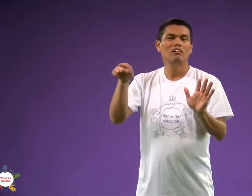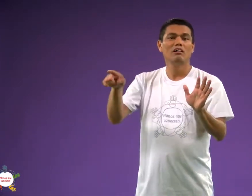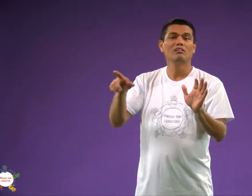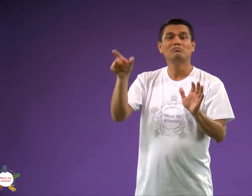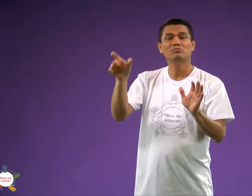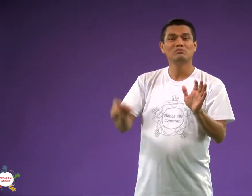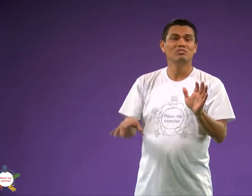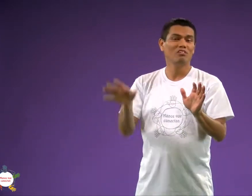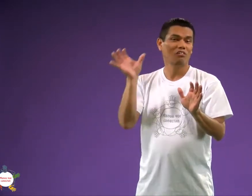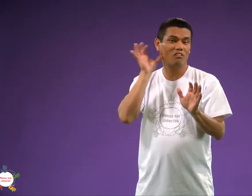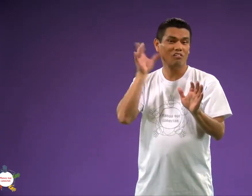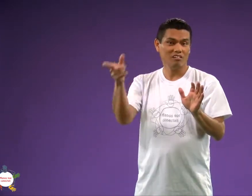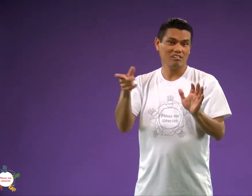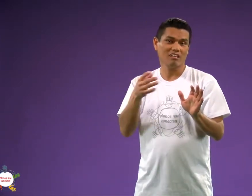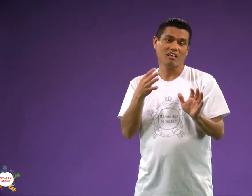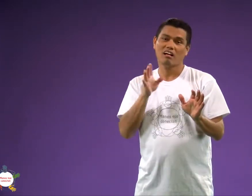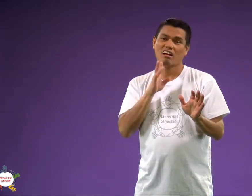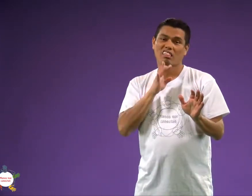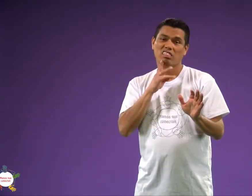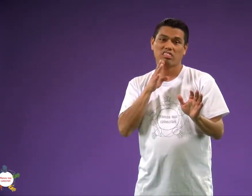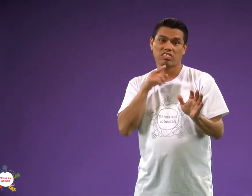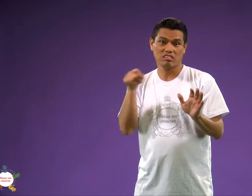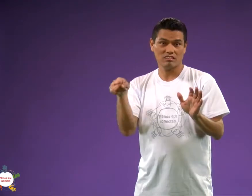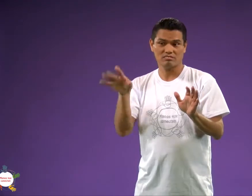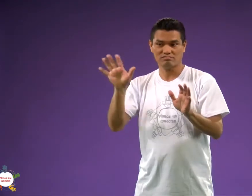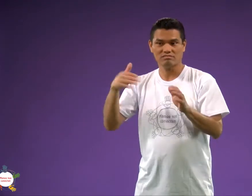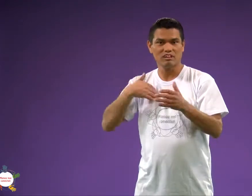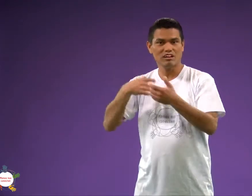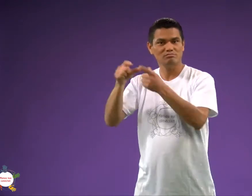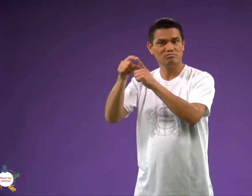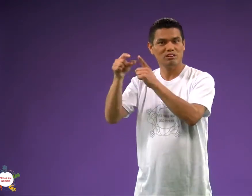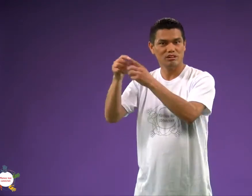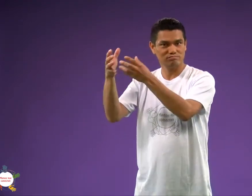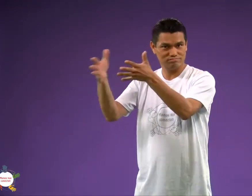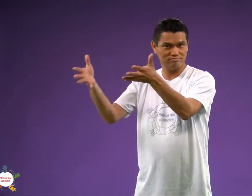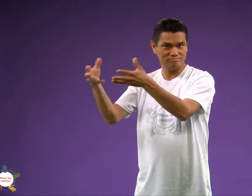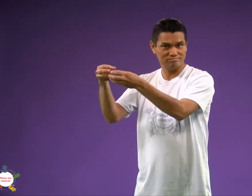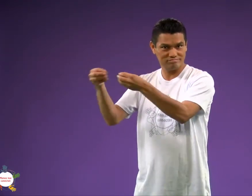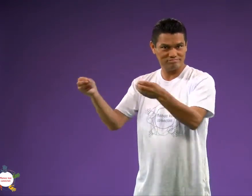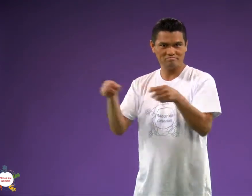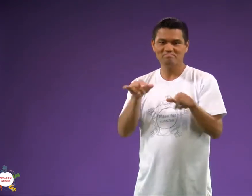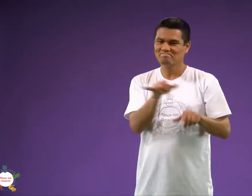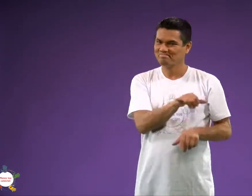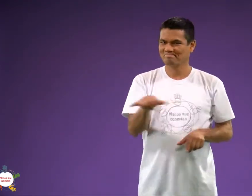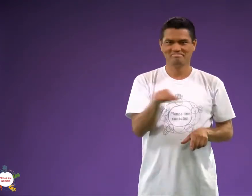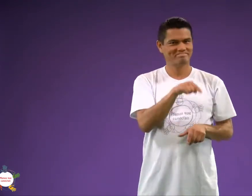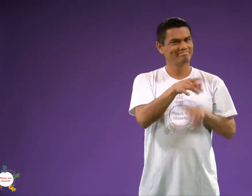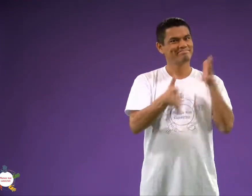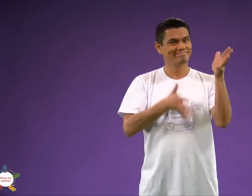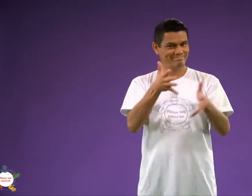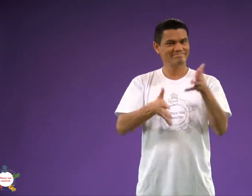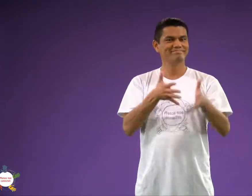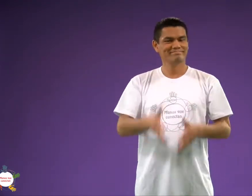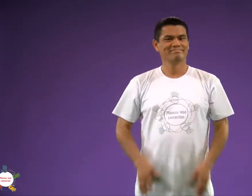de señas. Con la lengua de señas se puede formar oraciones al igual que una persona oyente forma oraciones usando su lengua